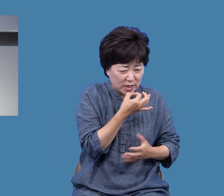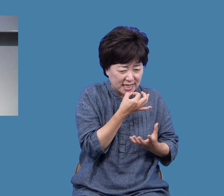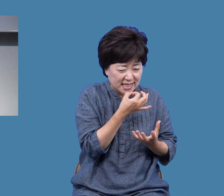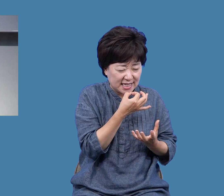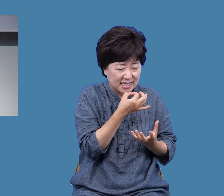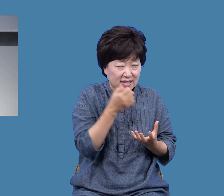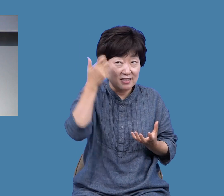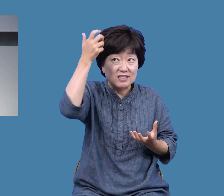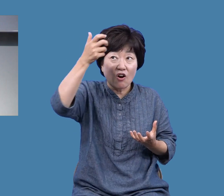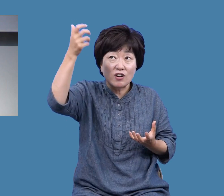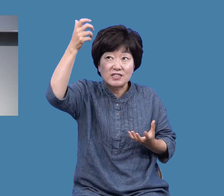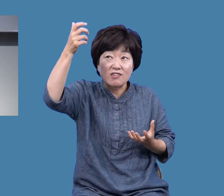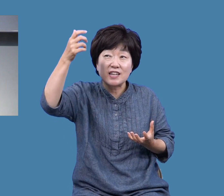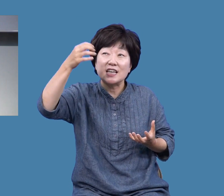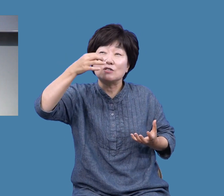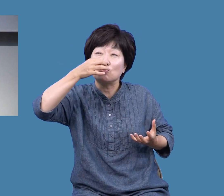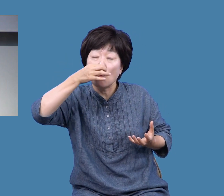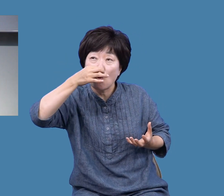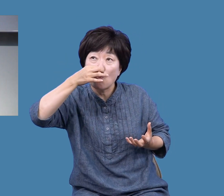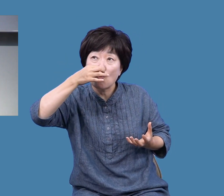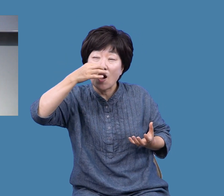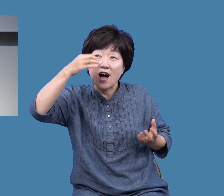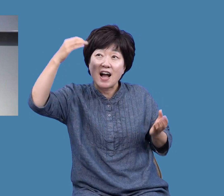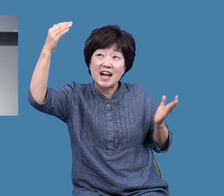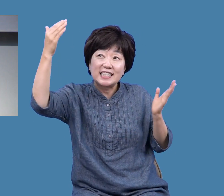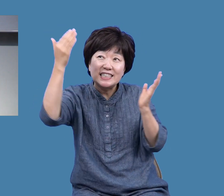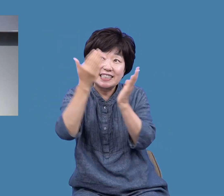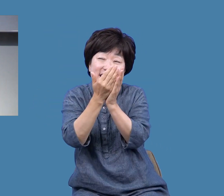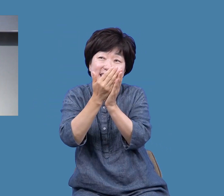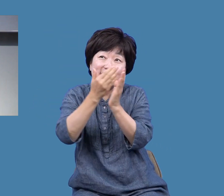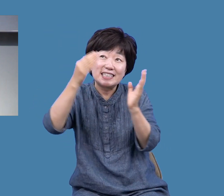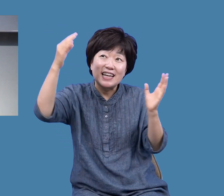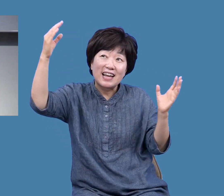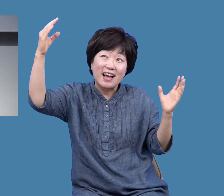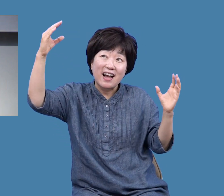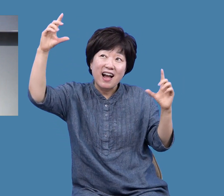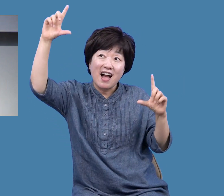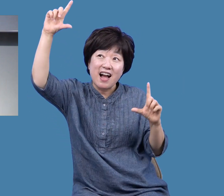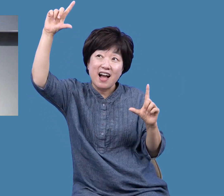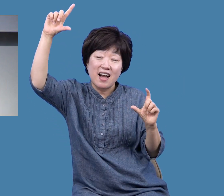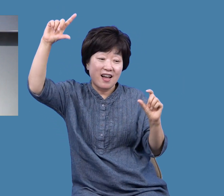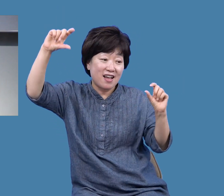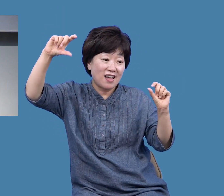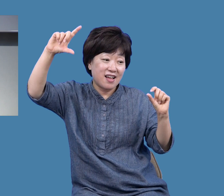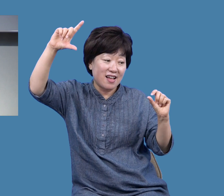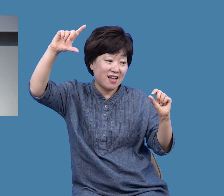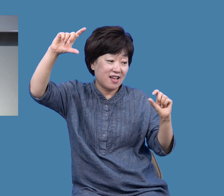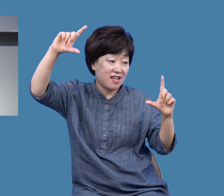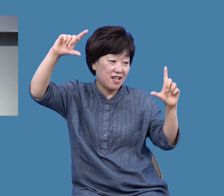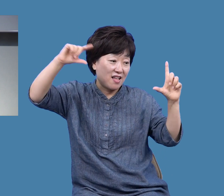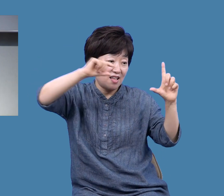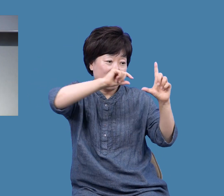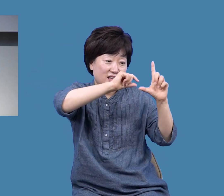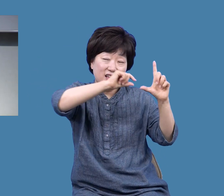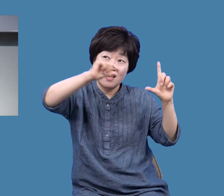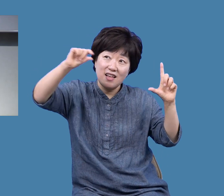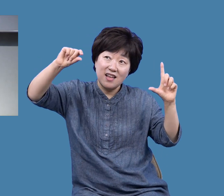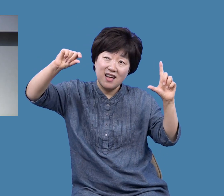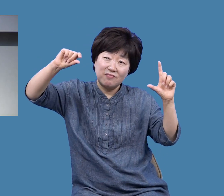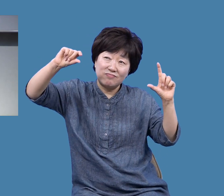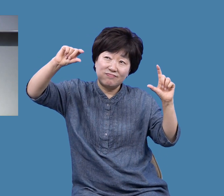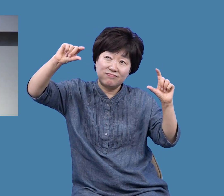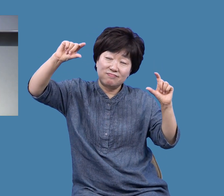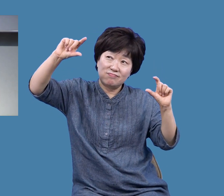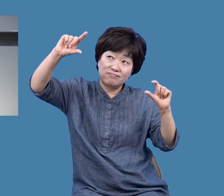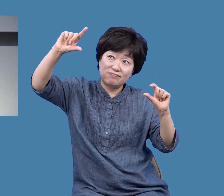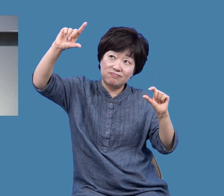성령의 소욕과 많이 일치되어 있으면 일치되어 있는 것만큼 천국에서 누리는 삶이 거기에